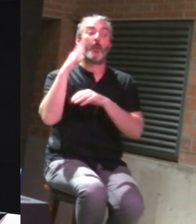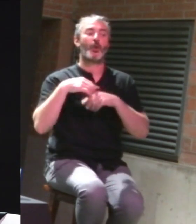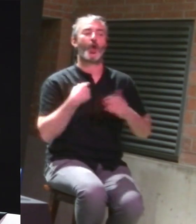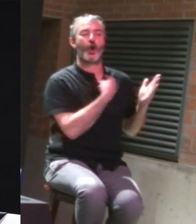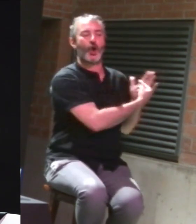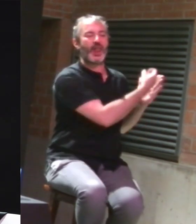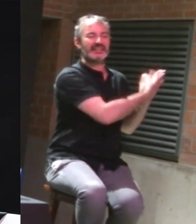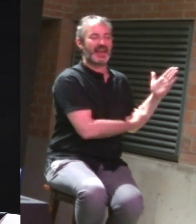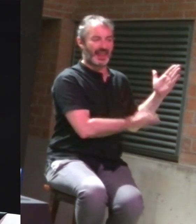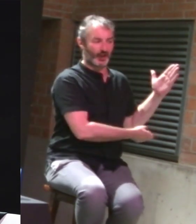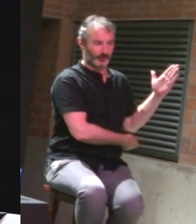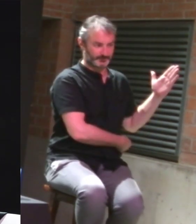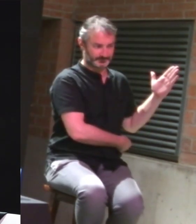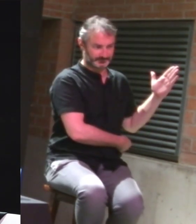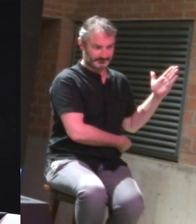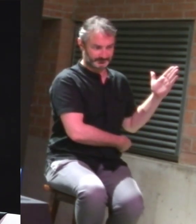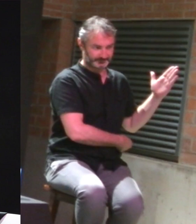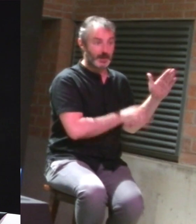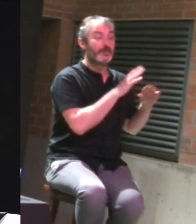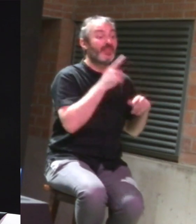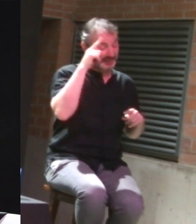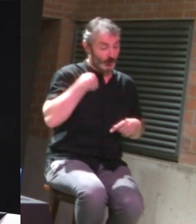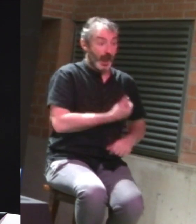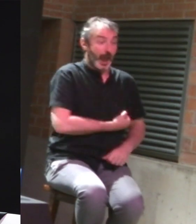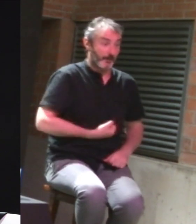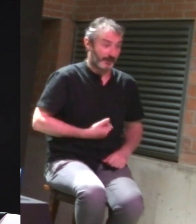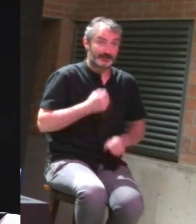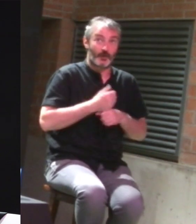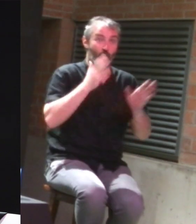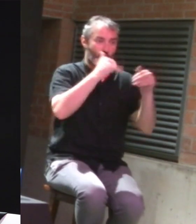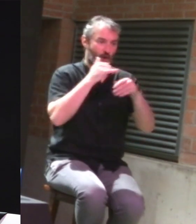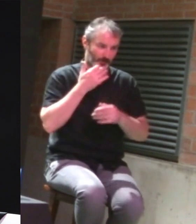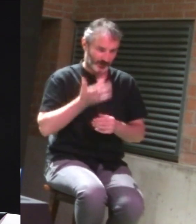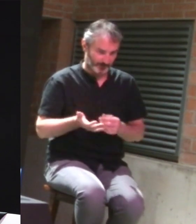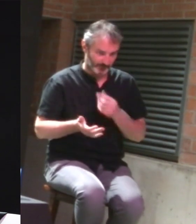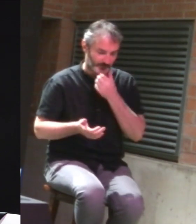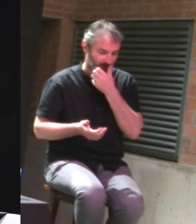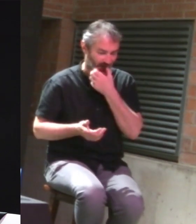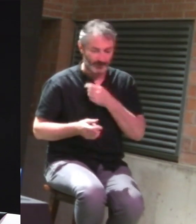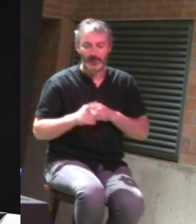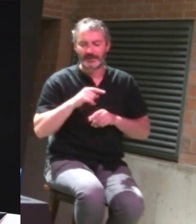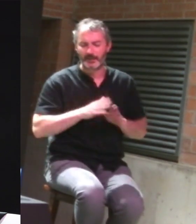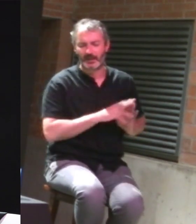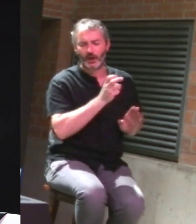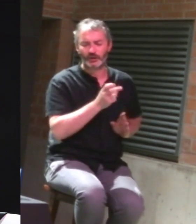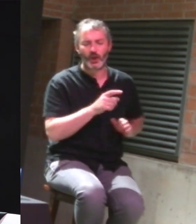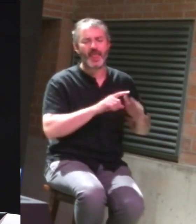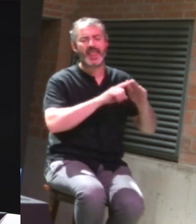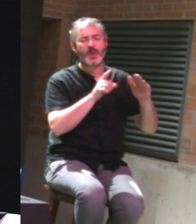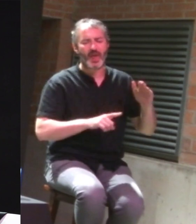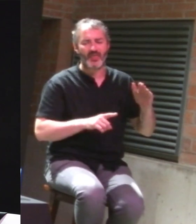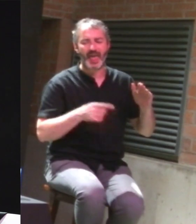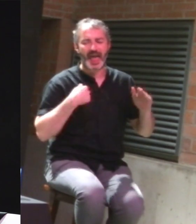diuen ells, per anar a contra dels homes i les dones de la CNT. Tenim que a Igualada ja apareixen els noms de